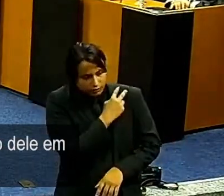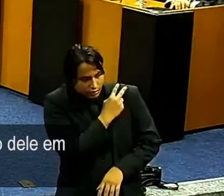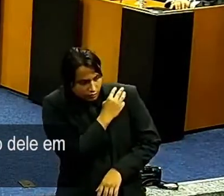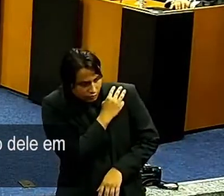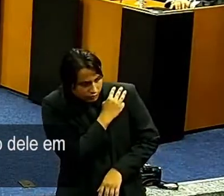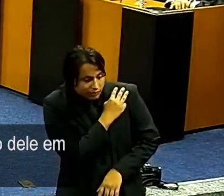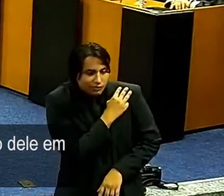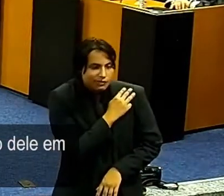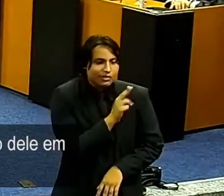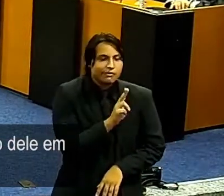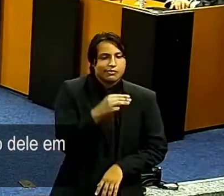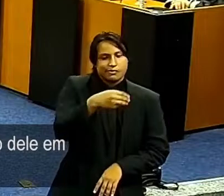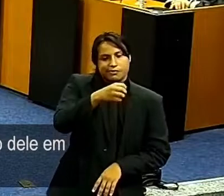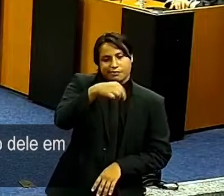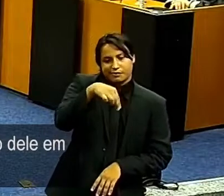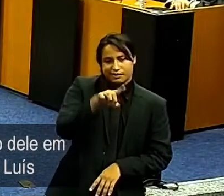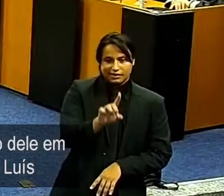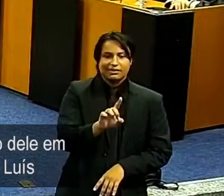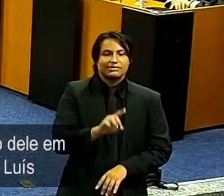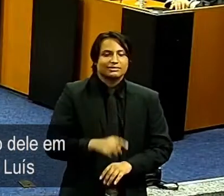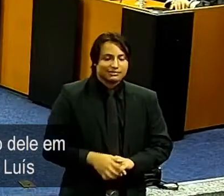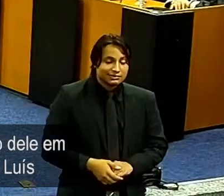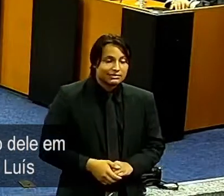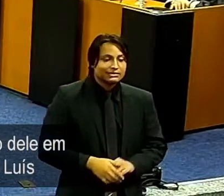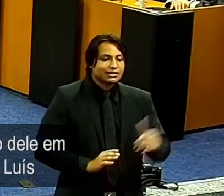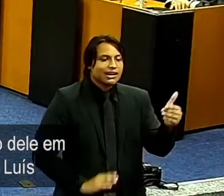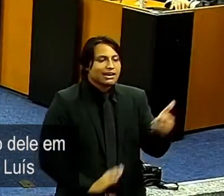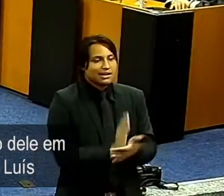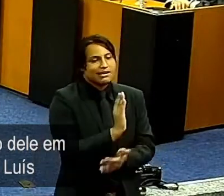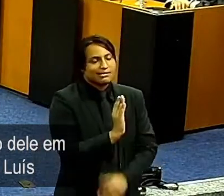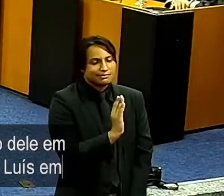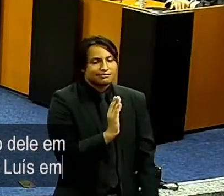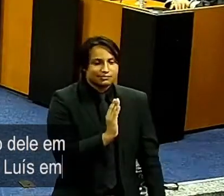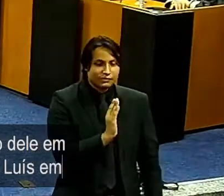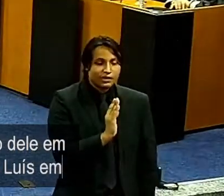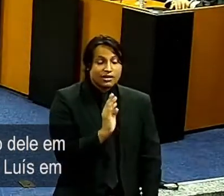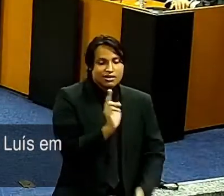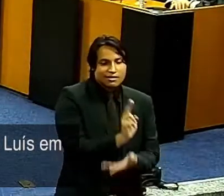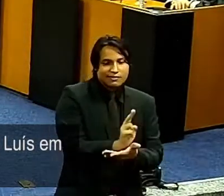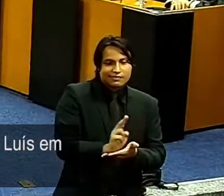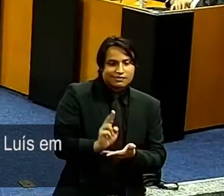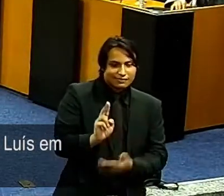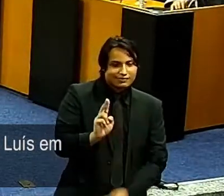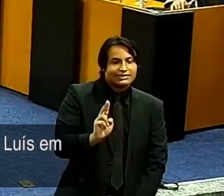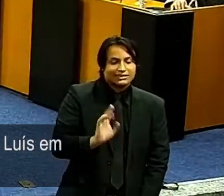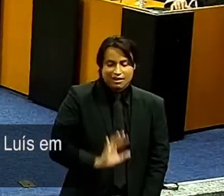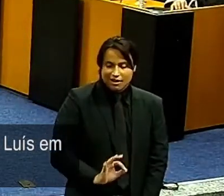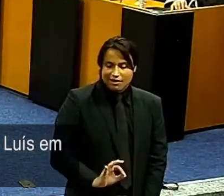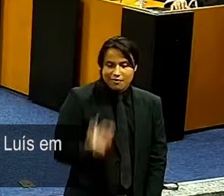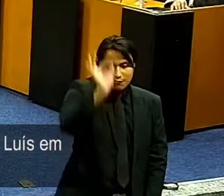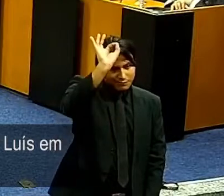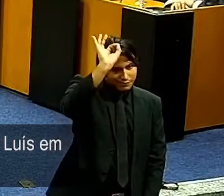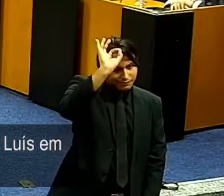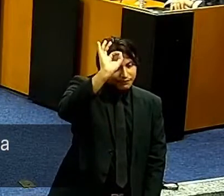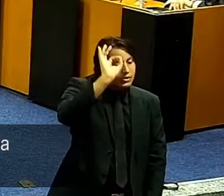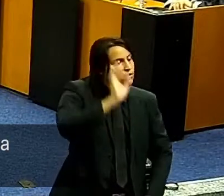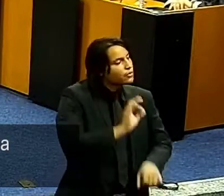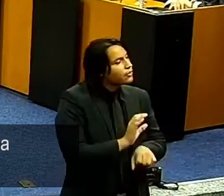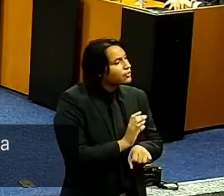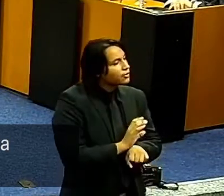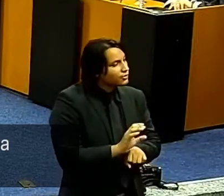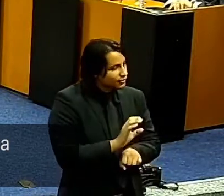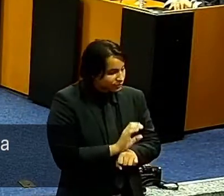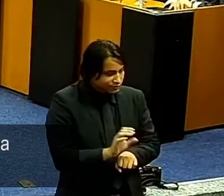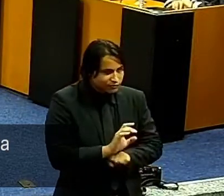no famoso meng aprovado na escola na universidade Federal do Maranhão para o curso de Direito concluiu